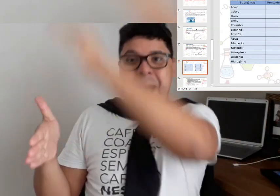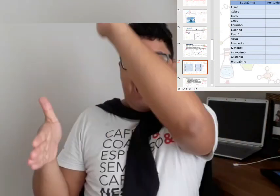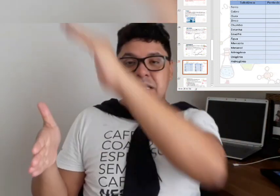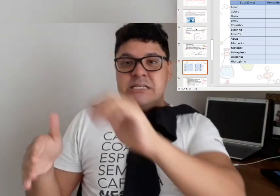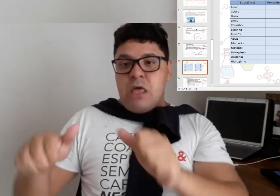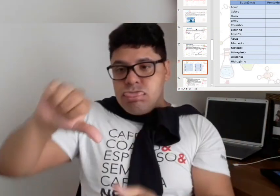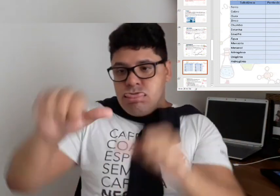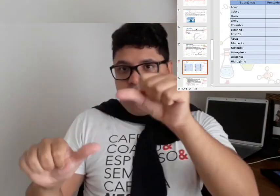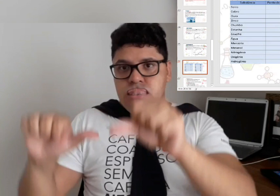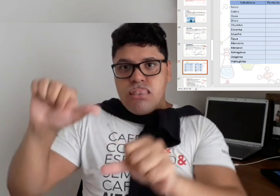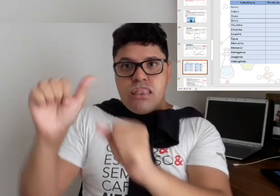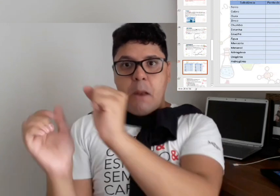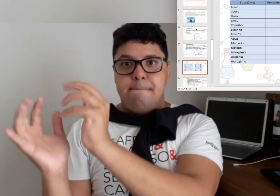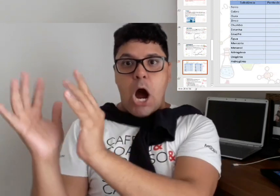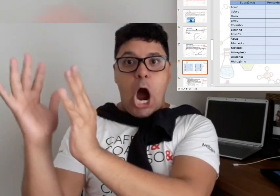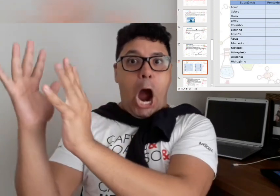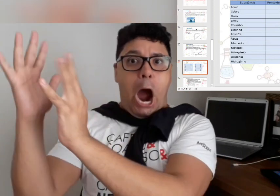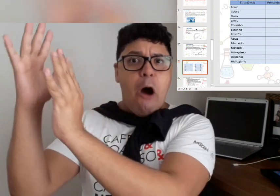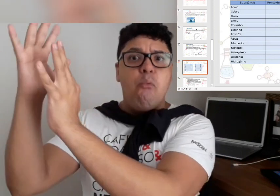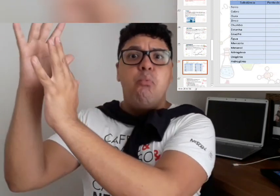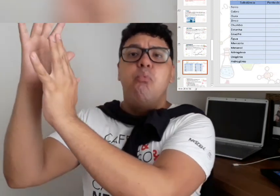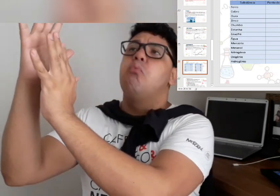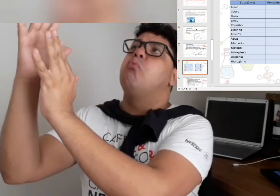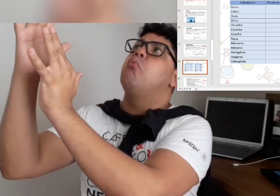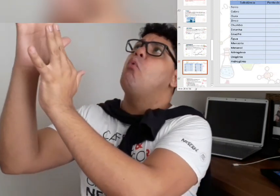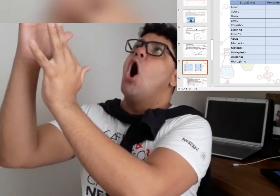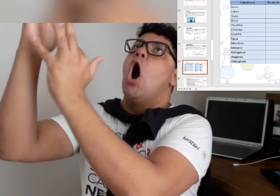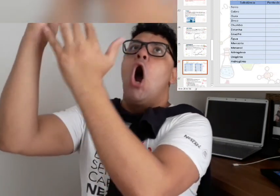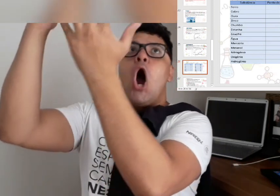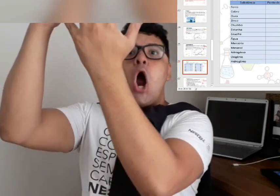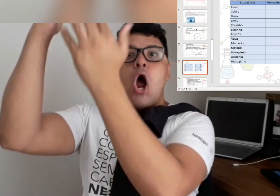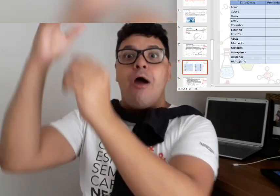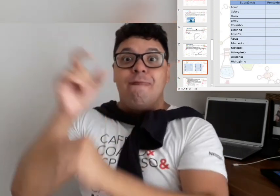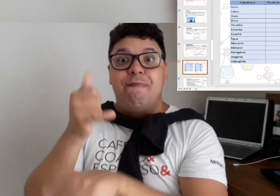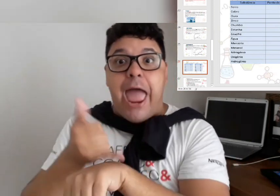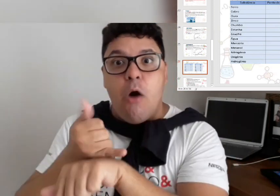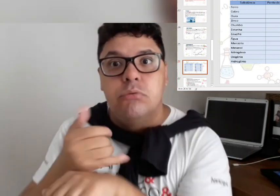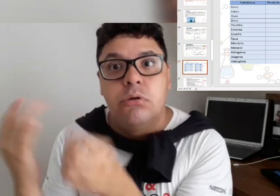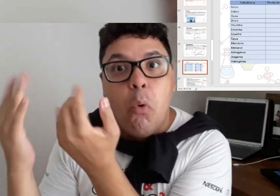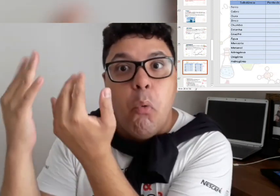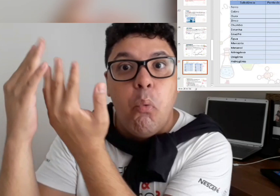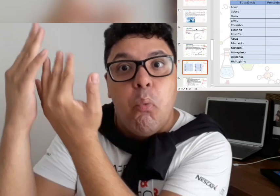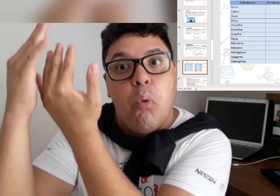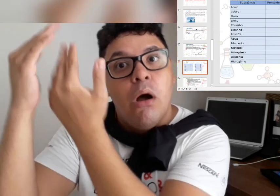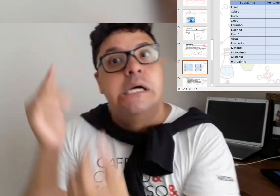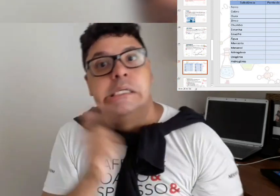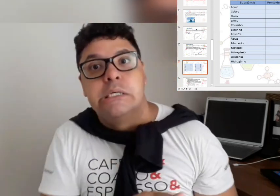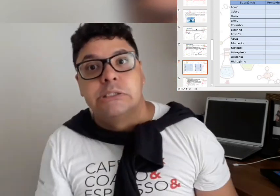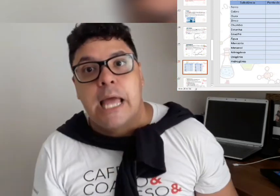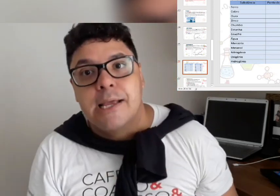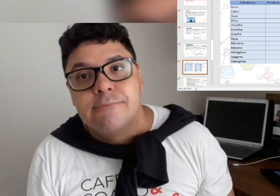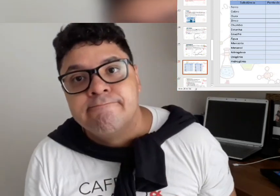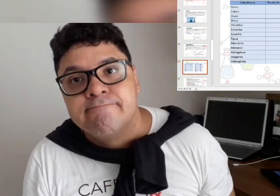que, né, atingiu essa temperatura, né? Nessa temperatura, vai passar do estado líquido para